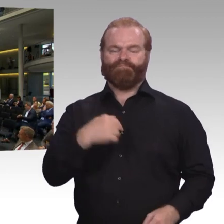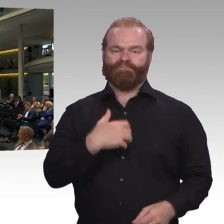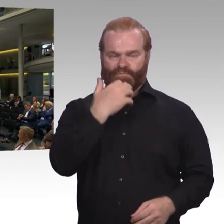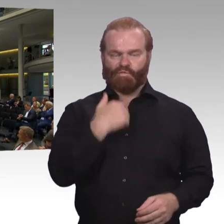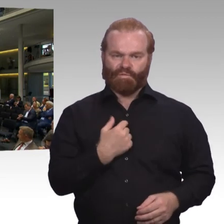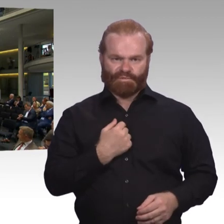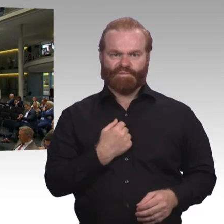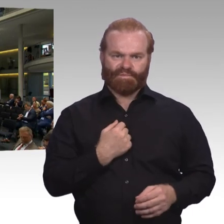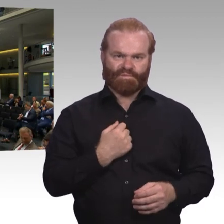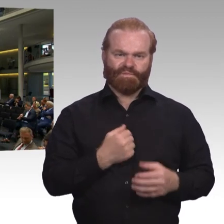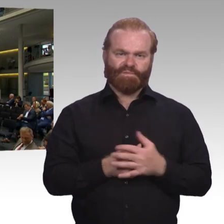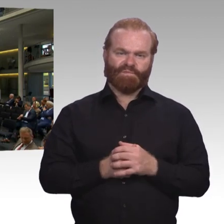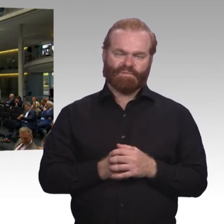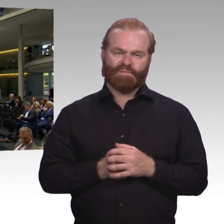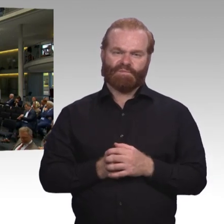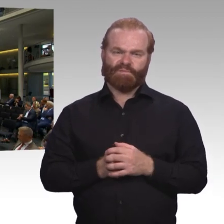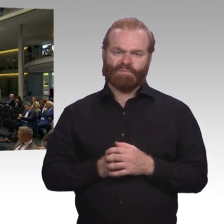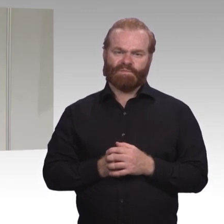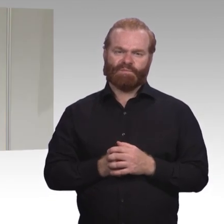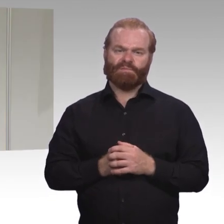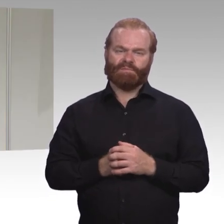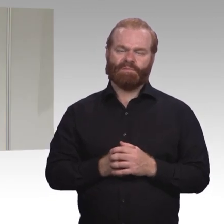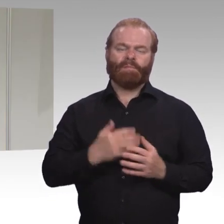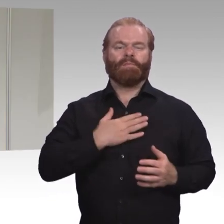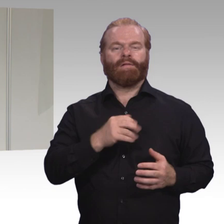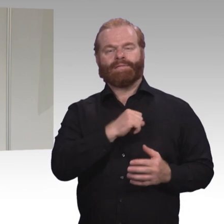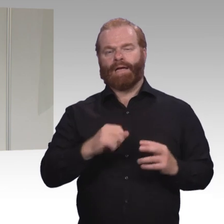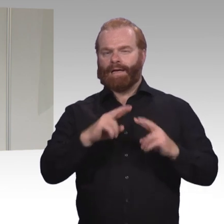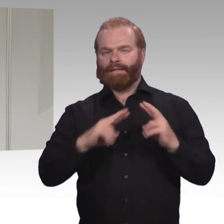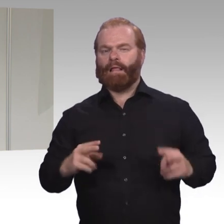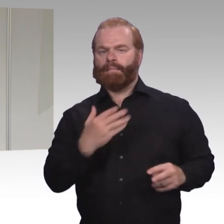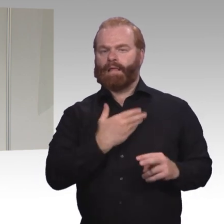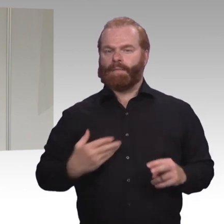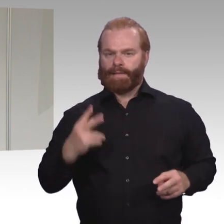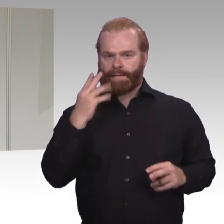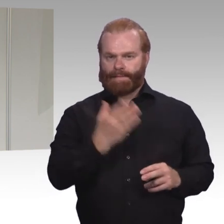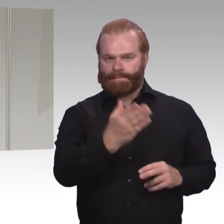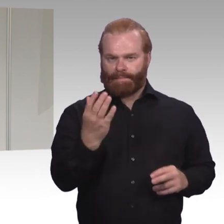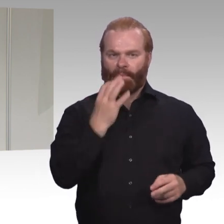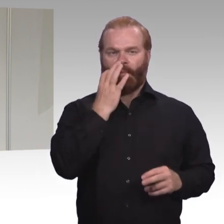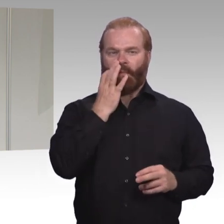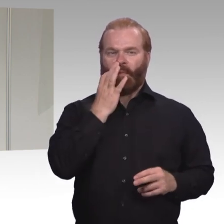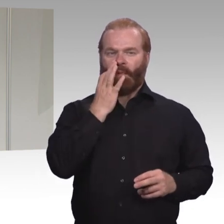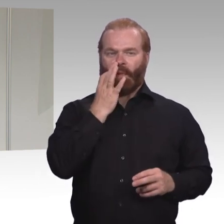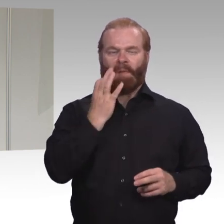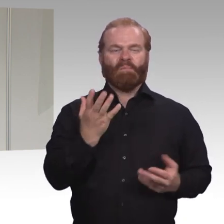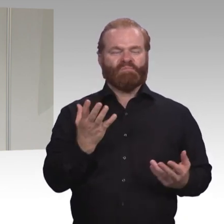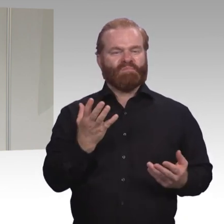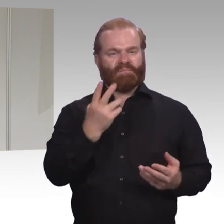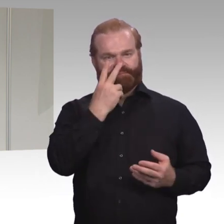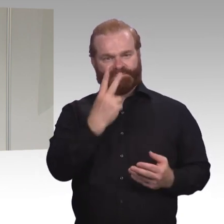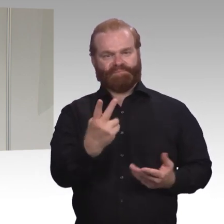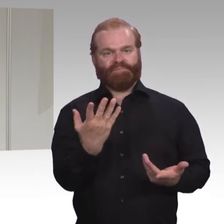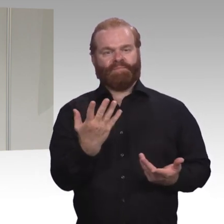Meine sehr geehrten Damen und Herren, es gibt viel zu tun für eine einsatzbereite Bundeswehr, für eine Bundeswehr, auf die unser Land stolz